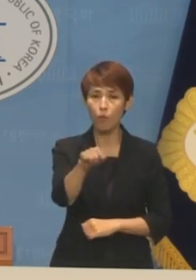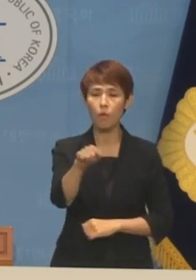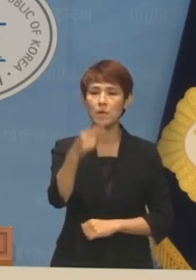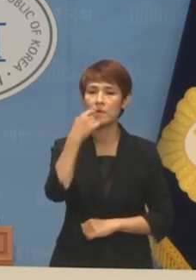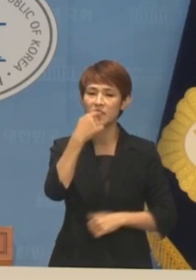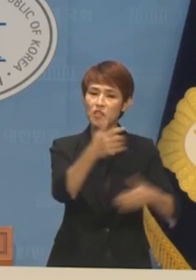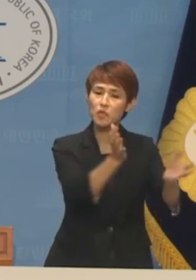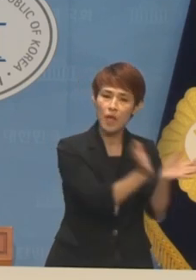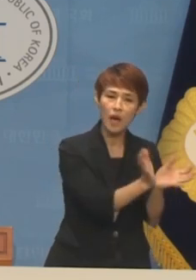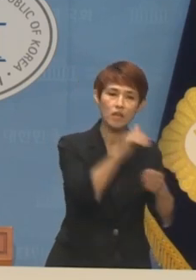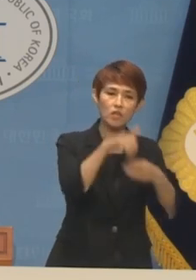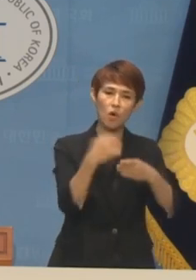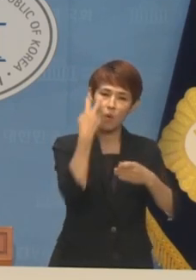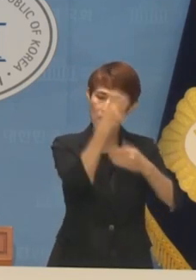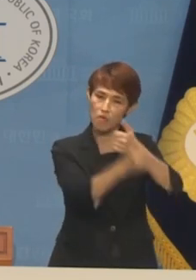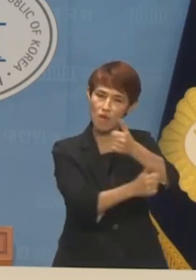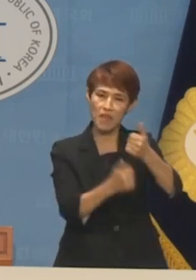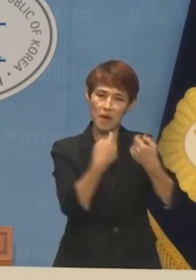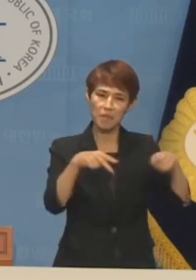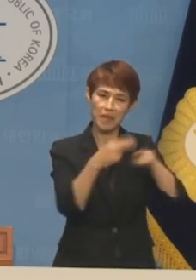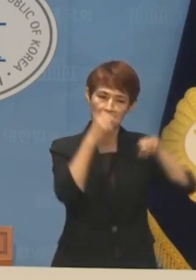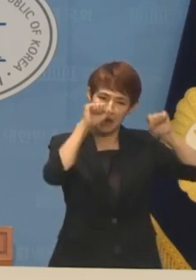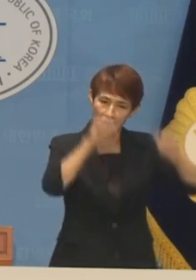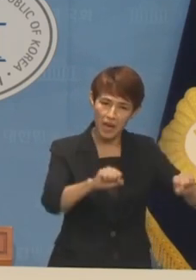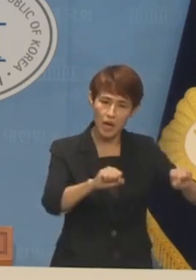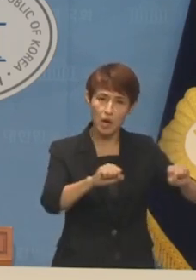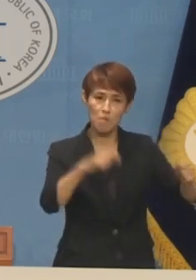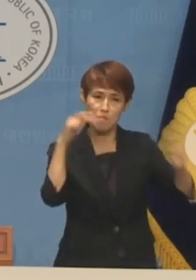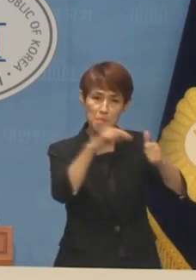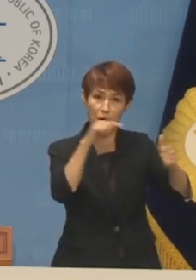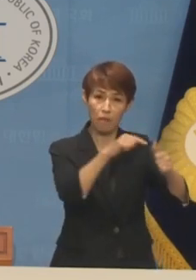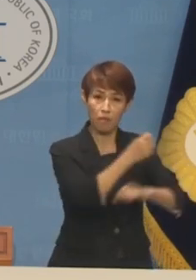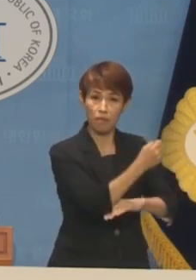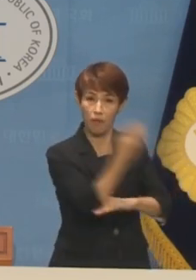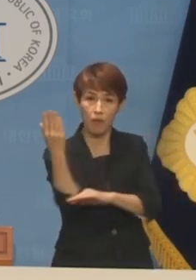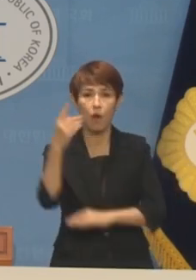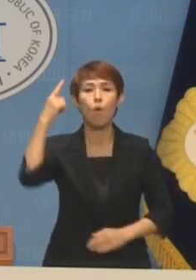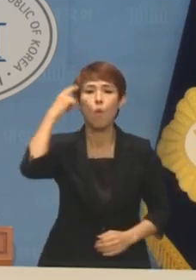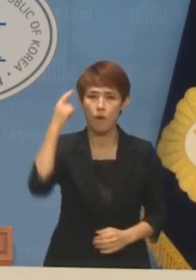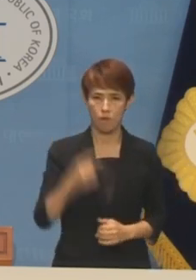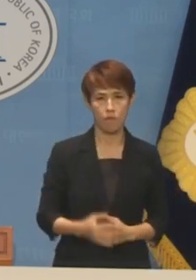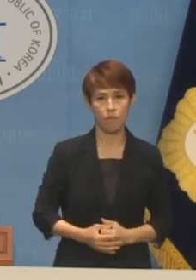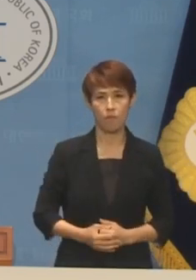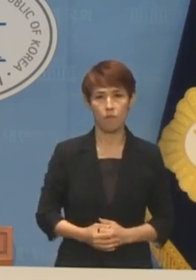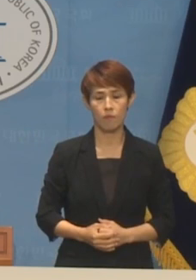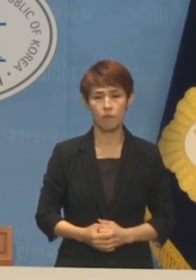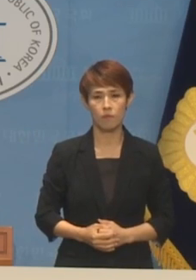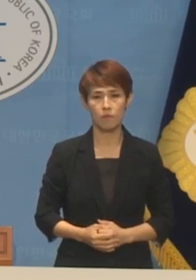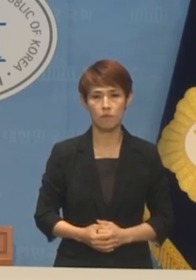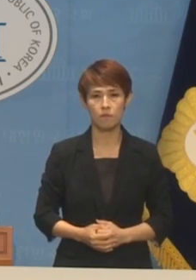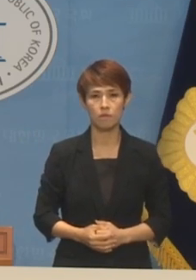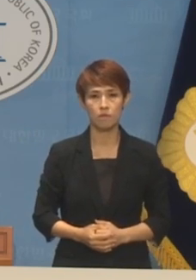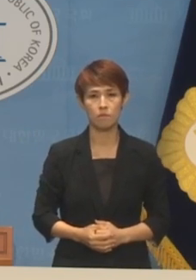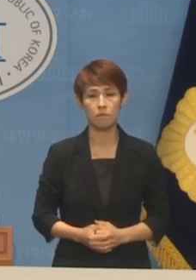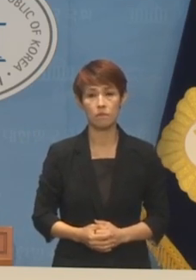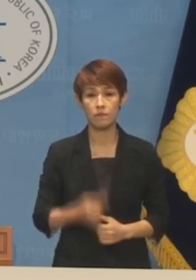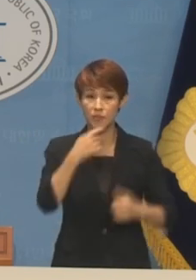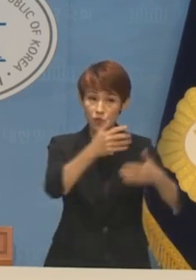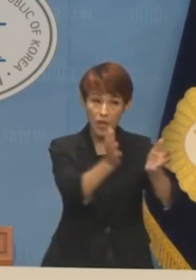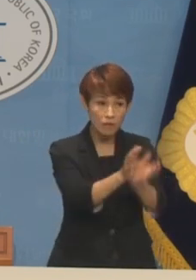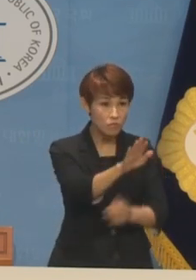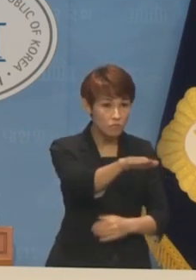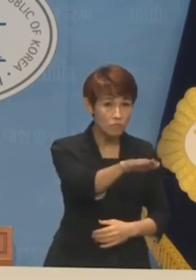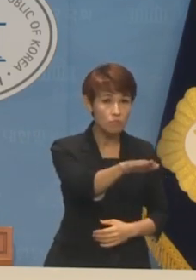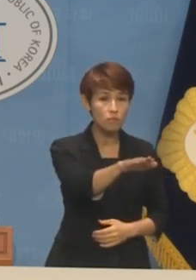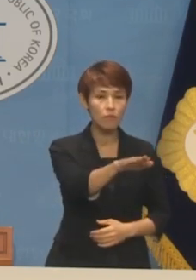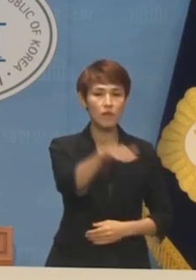민주당과 선관위가 공생관계라는 비판 보도를 하게 된 것입니까? 민주당은